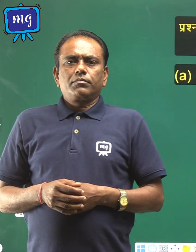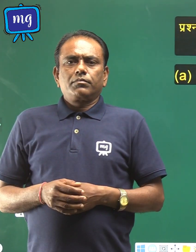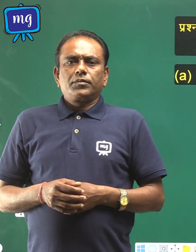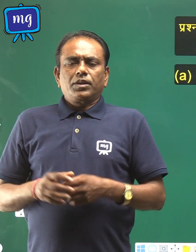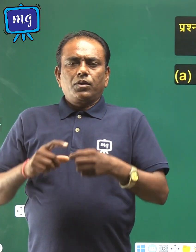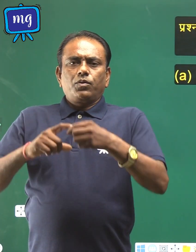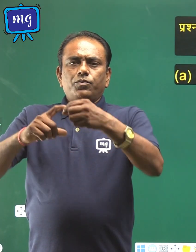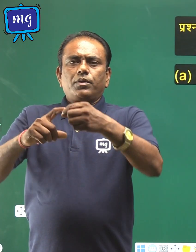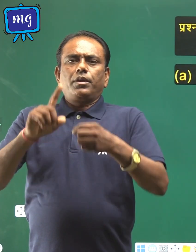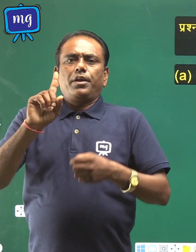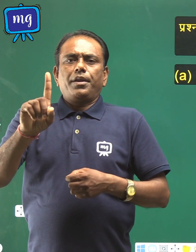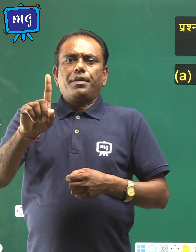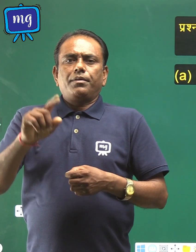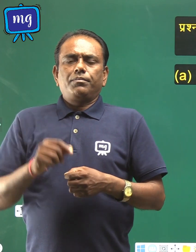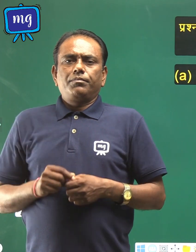प्रश्न 1,